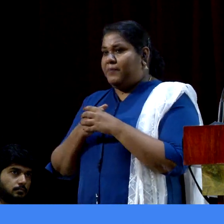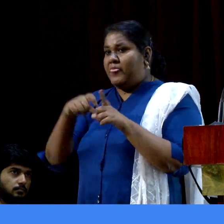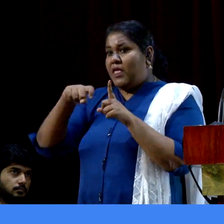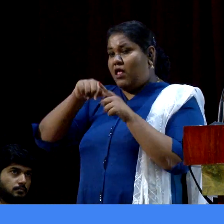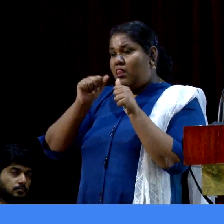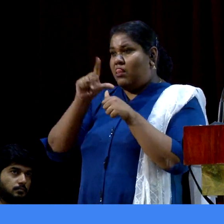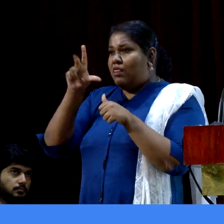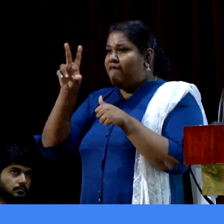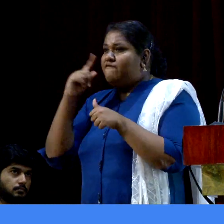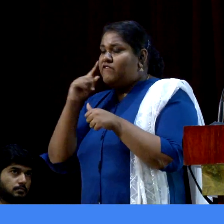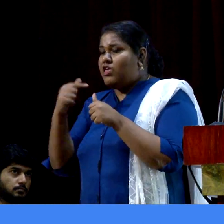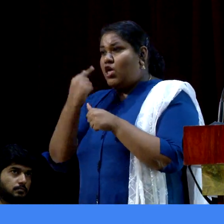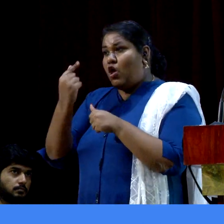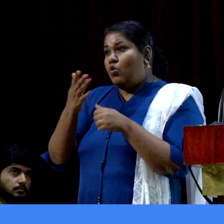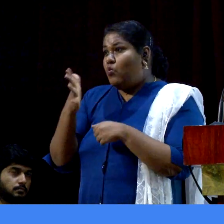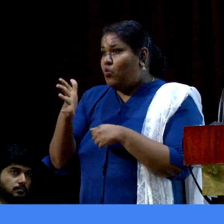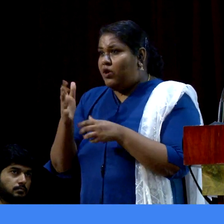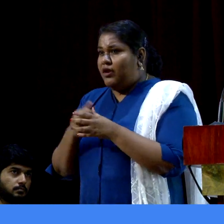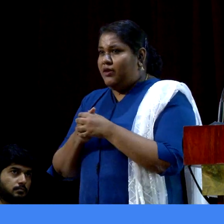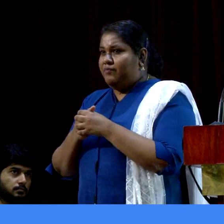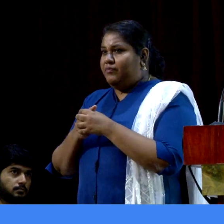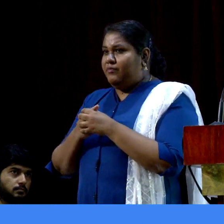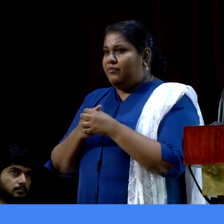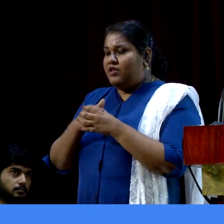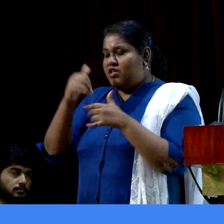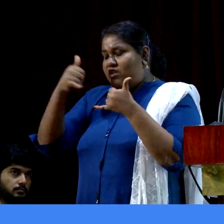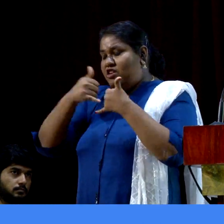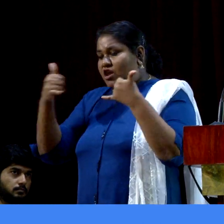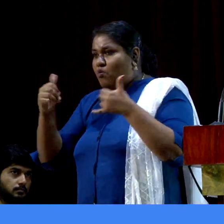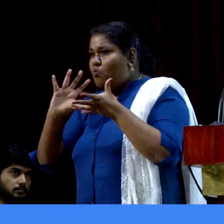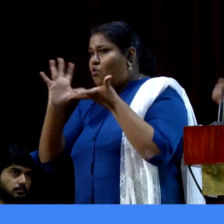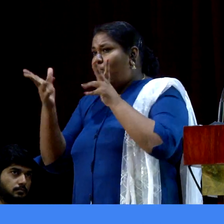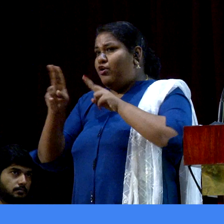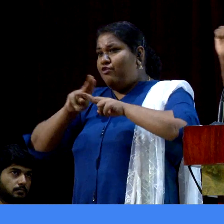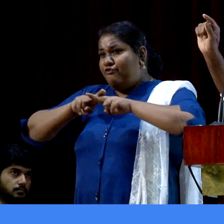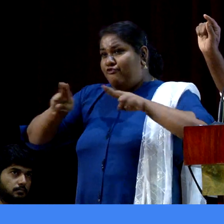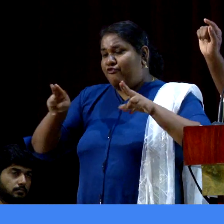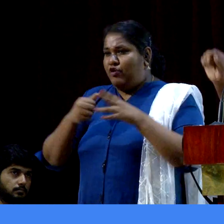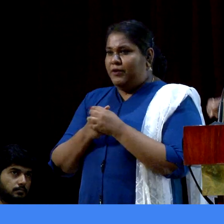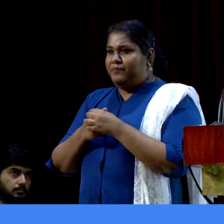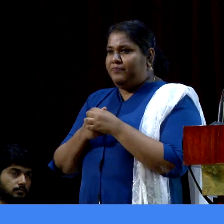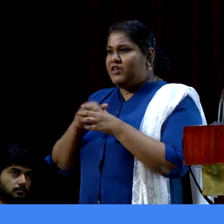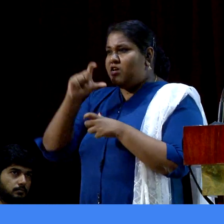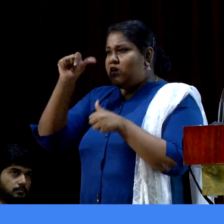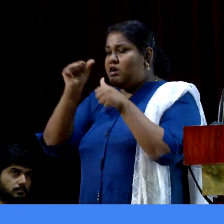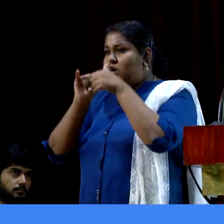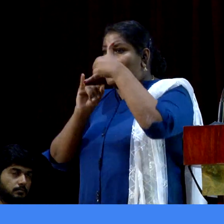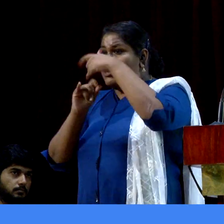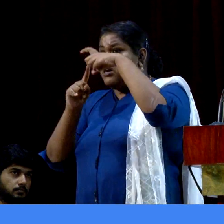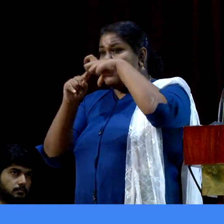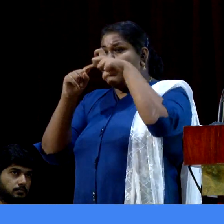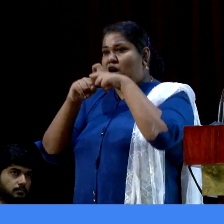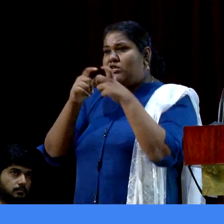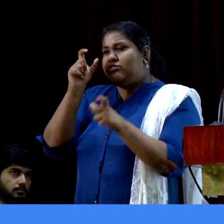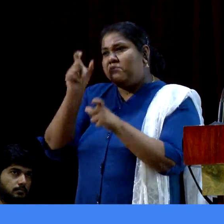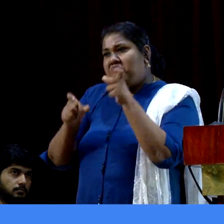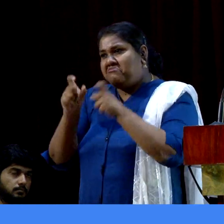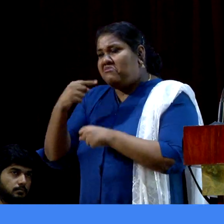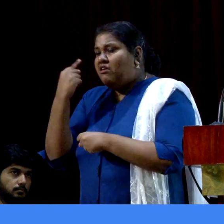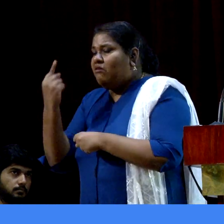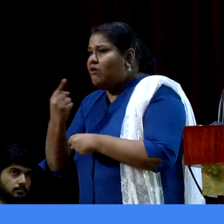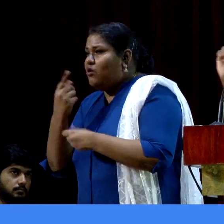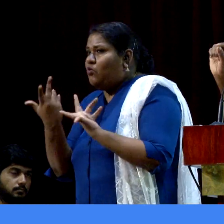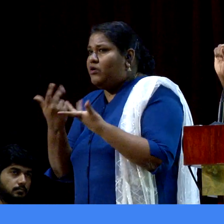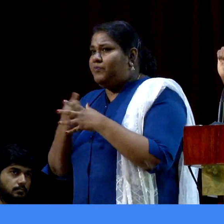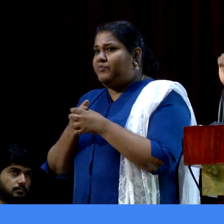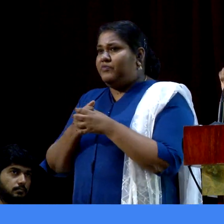மட்டுமல்ல, உணவுக்கே கையேந்த வேண்டிய நிலை இருந்திருக்கிறது. இன்ன ஜாதியினருக்கு மட்டும்தான் நில உரிமை உண்டு,